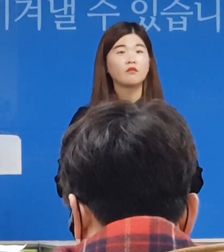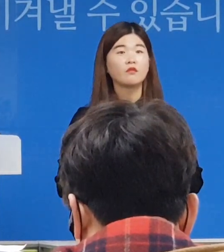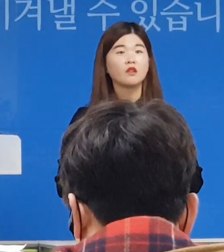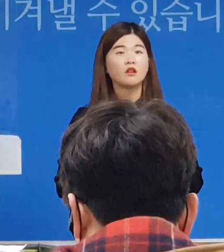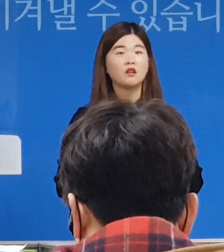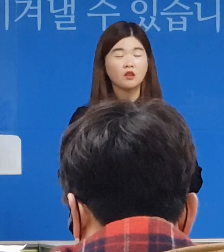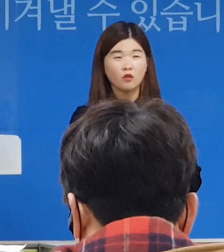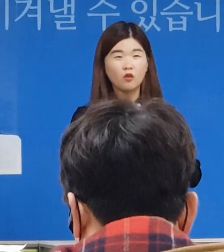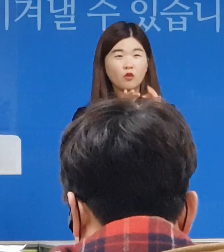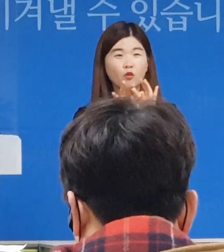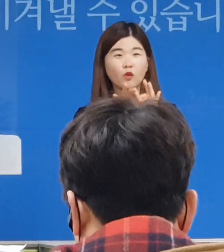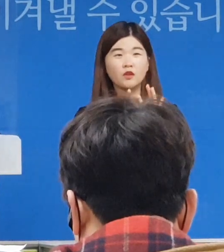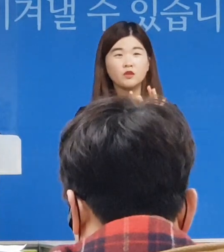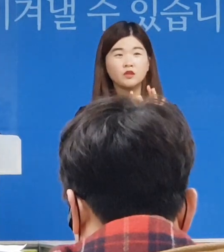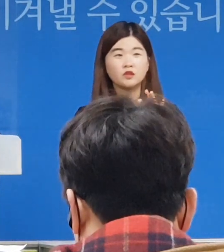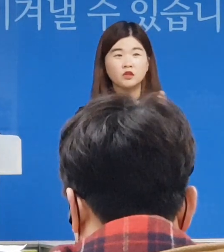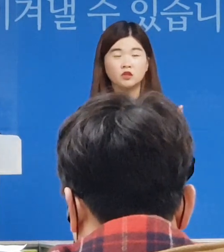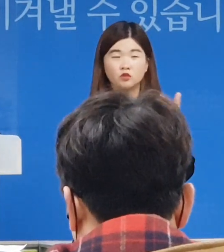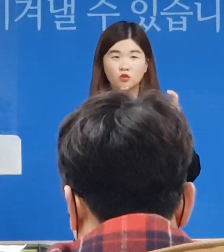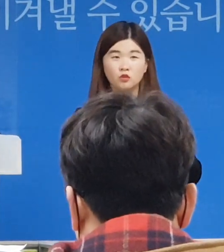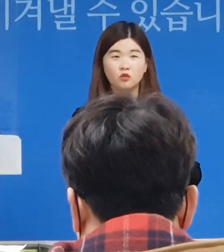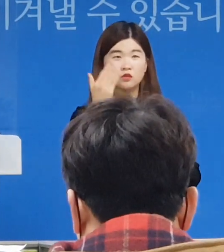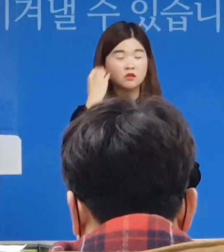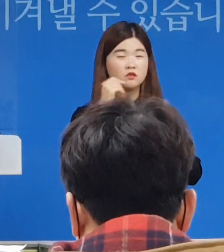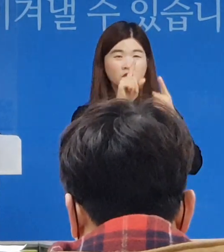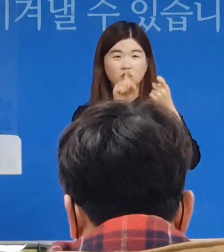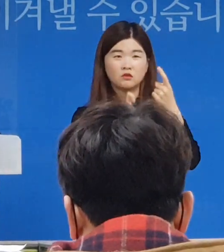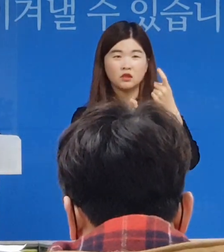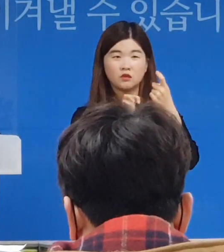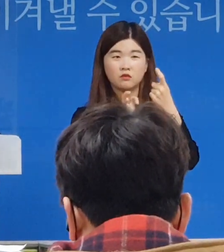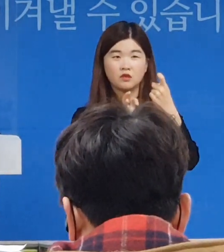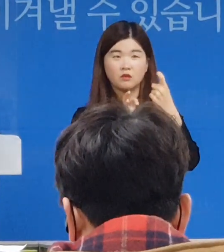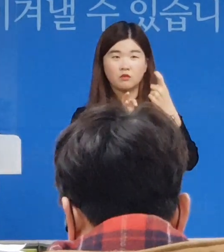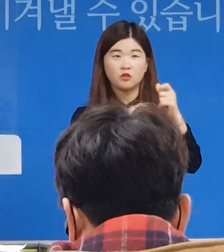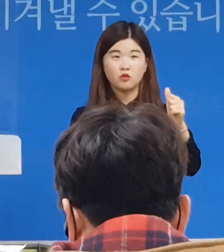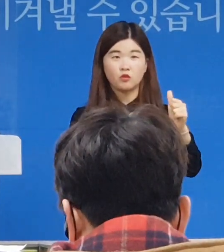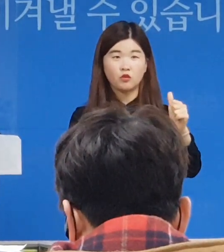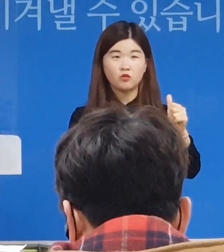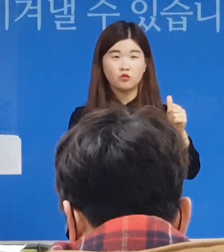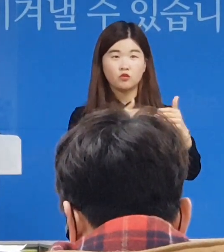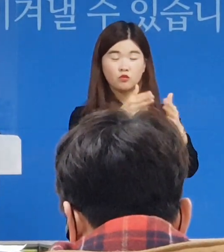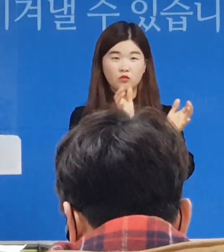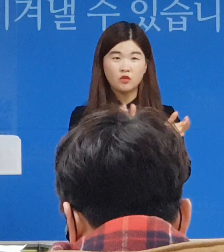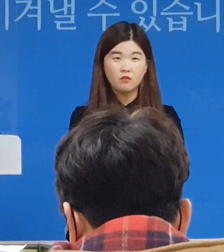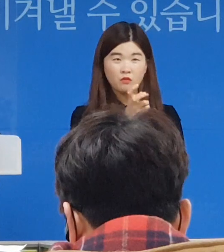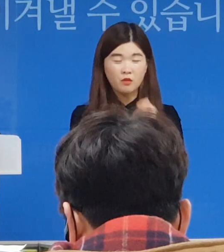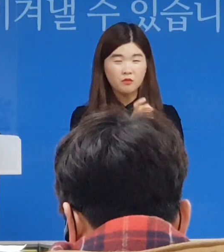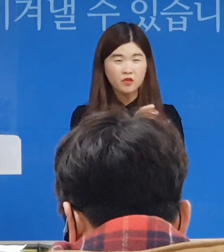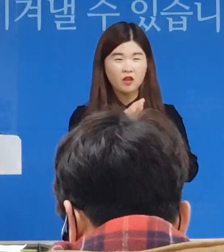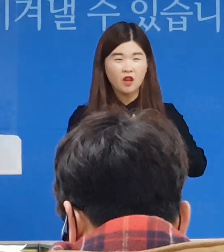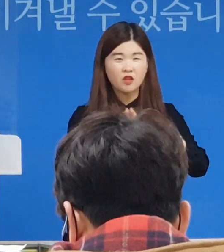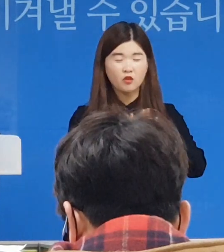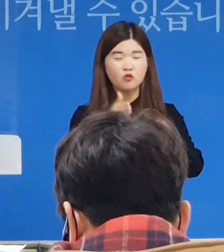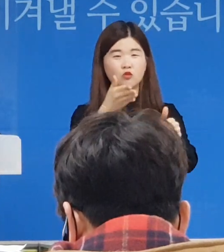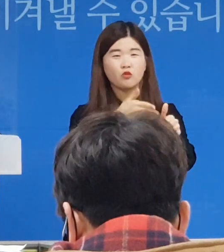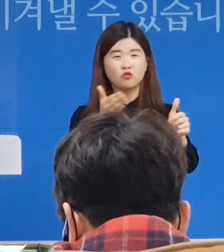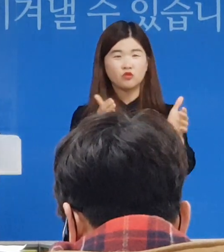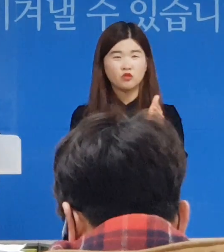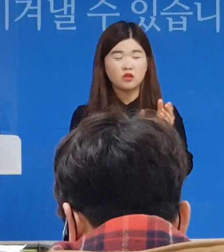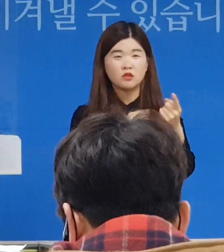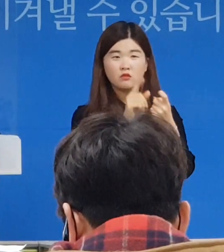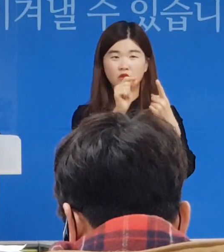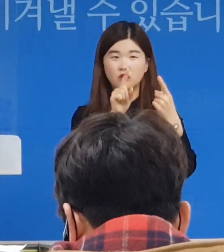그 이와 관련해 갖고 이제 우리 도는 지난 11월 13일에 교육부에다가 법령 해석을 요청한 데 이어서 그 다음